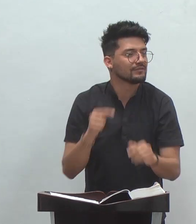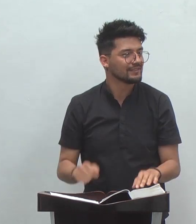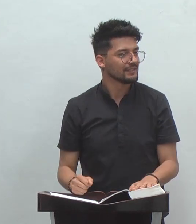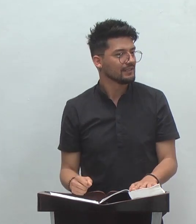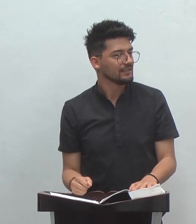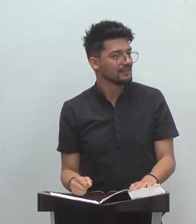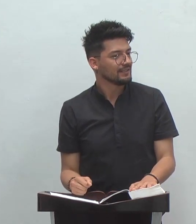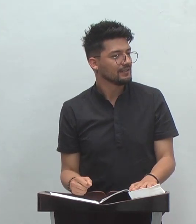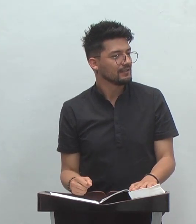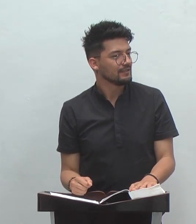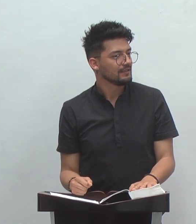un propósito especial.